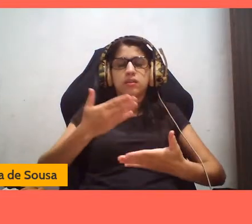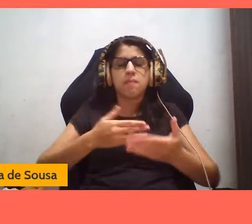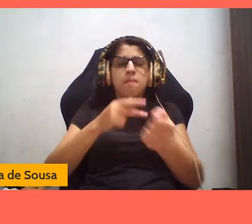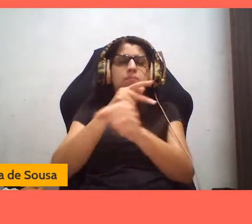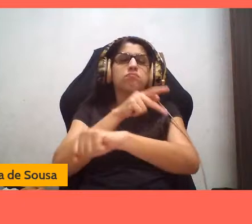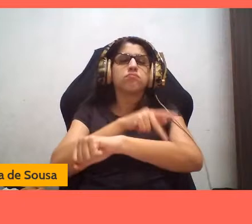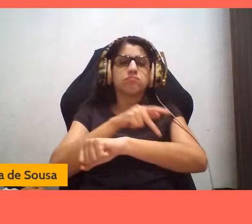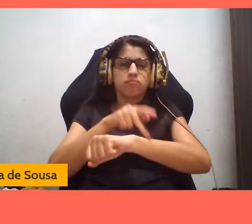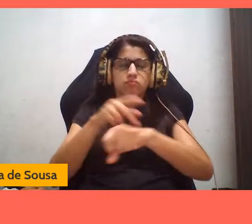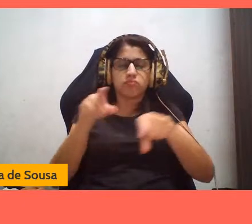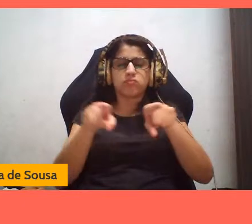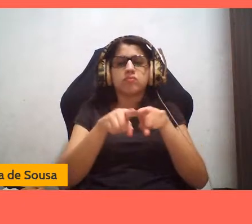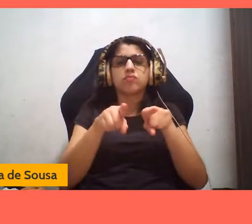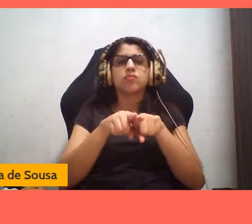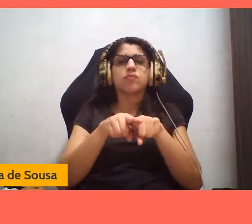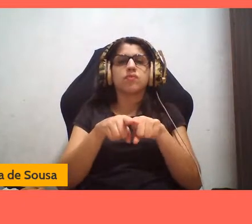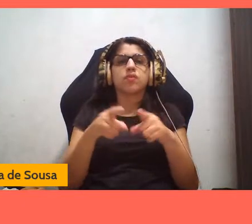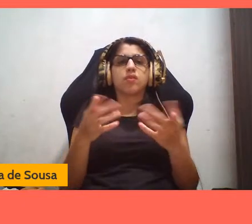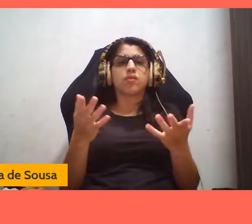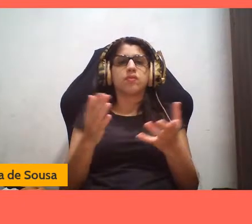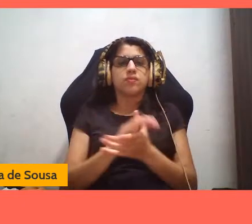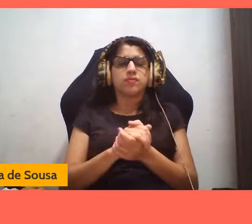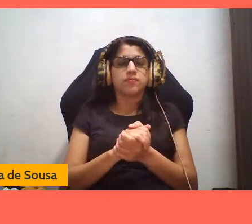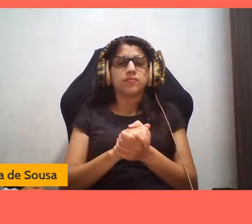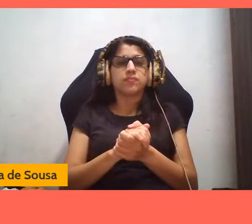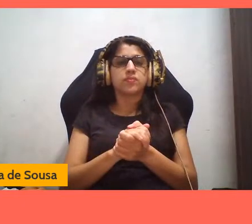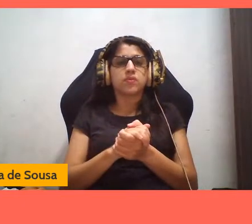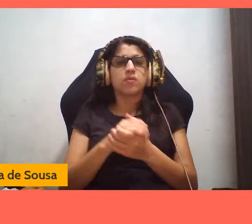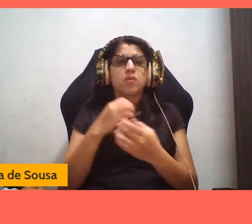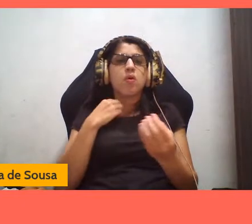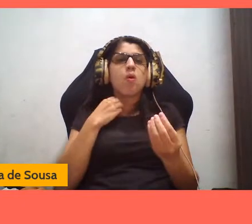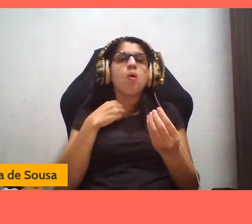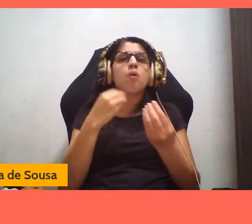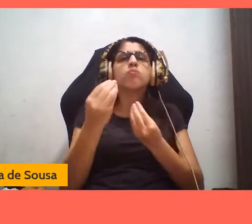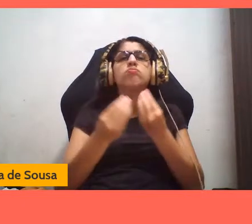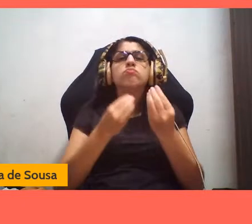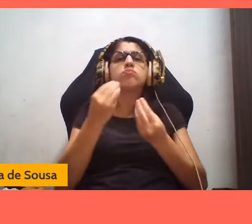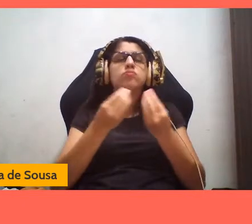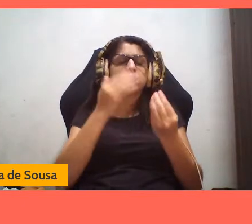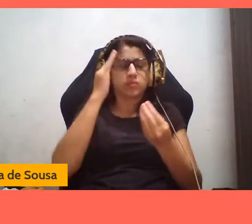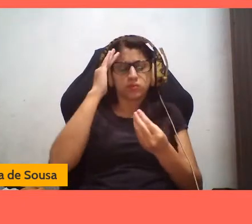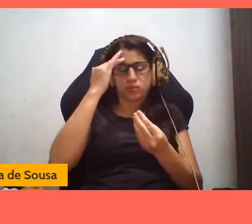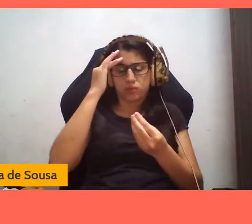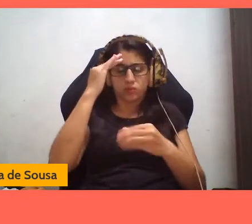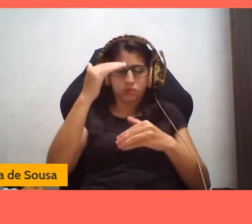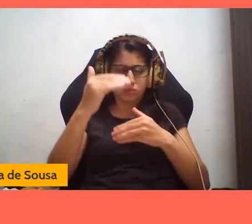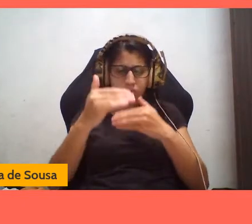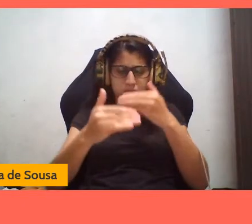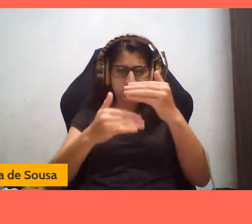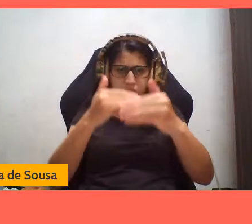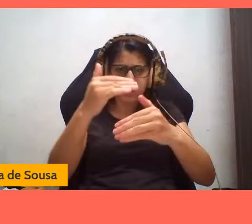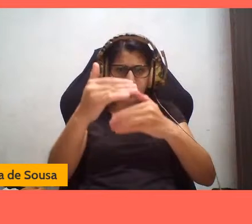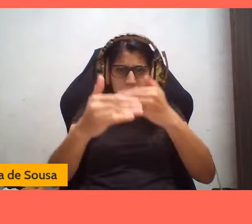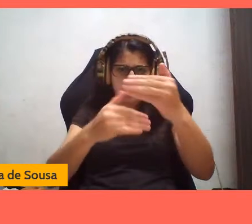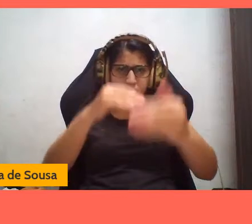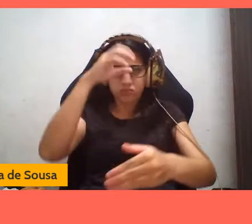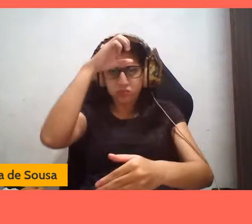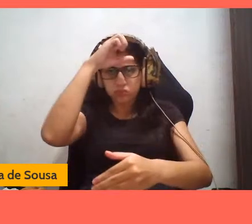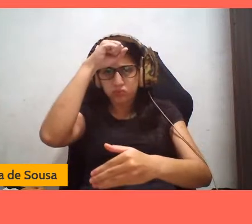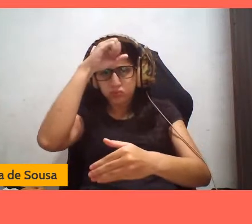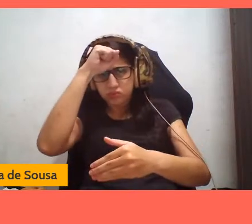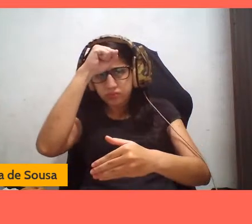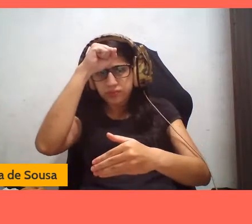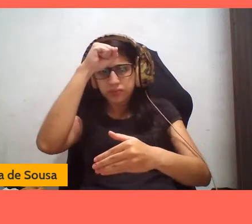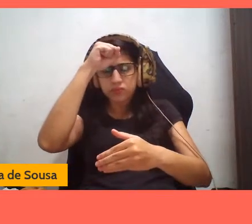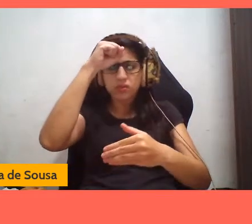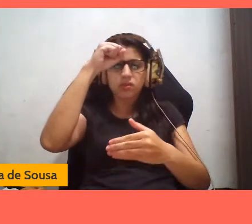pedagogicamente. Como entendemos o processo de transmissão de conhecimentos, entre